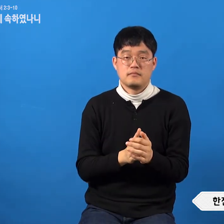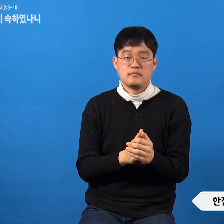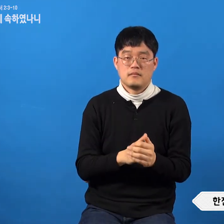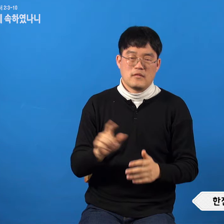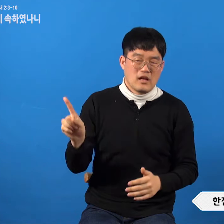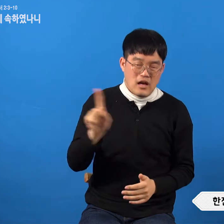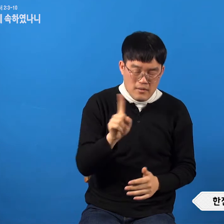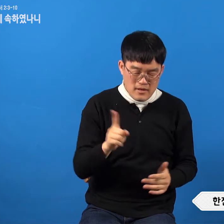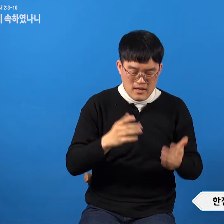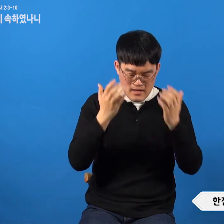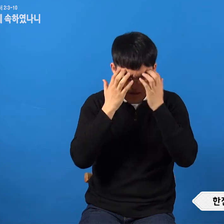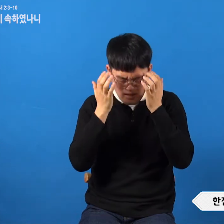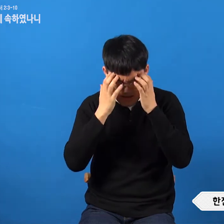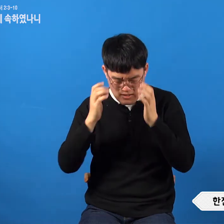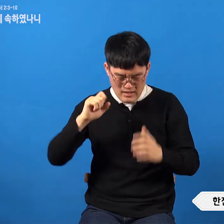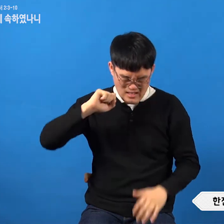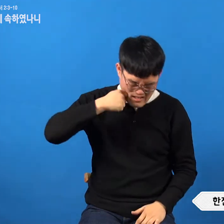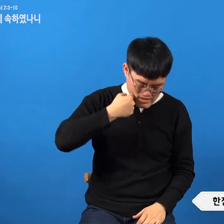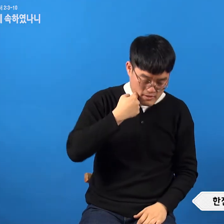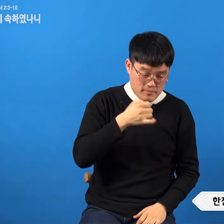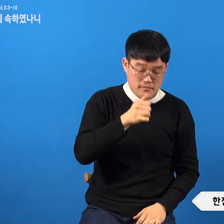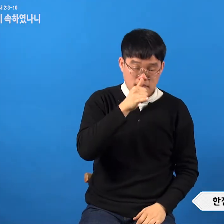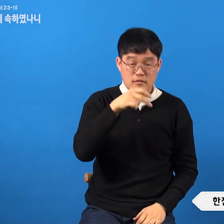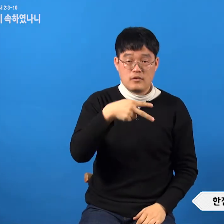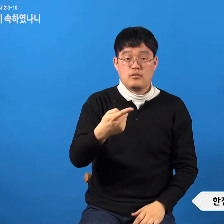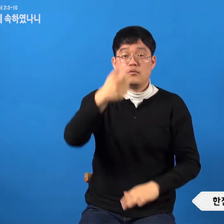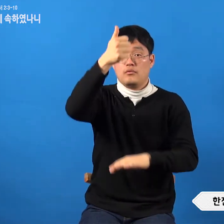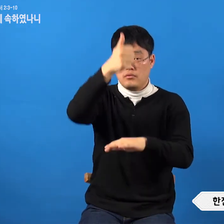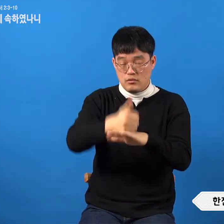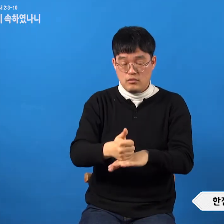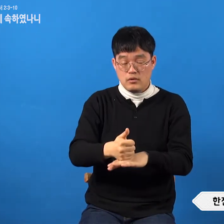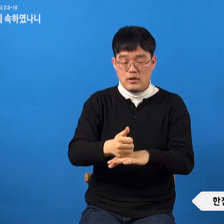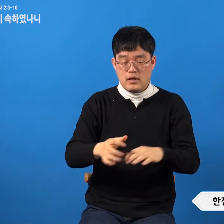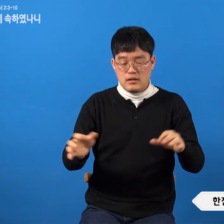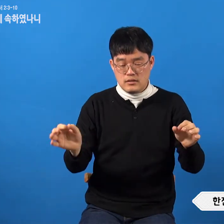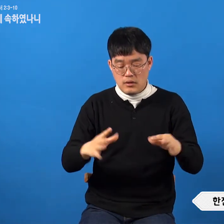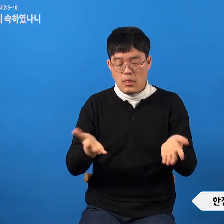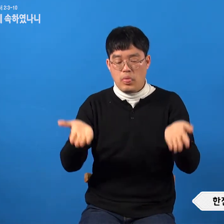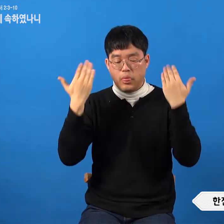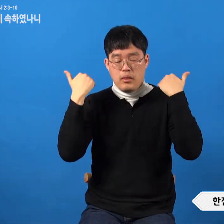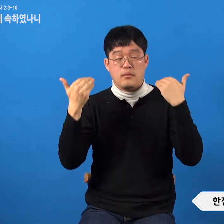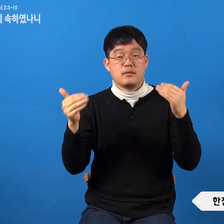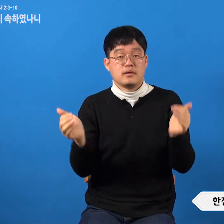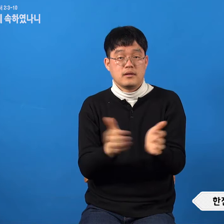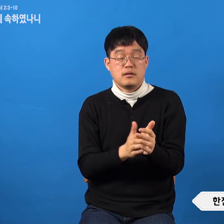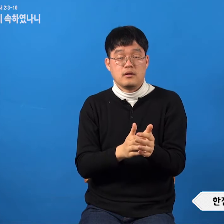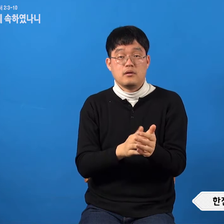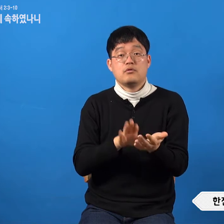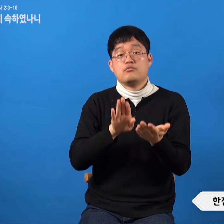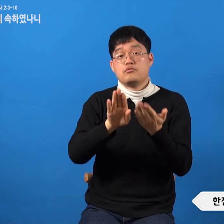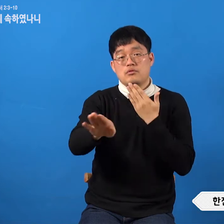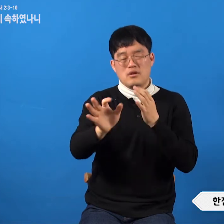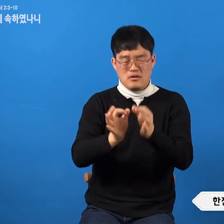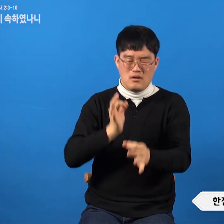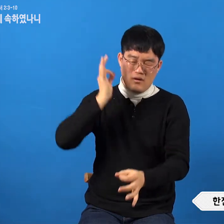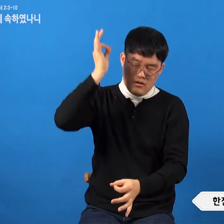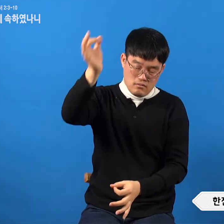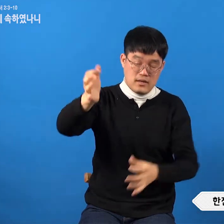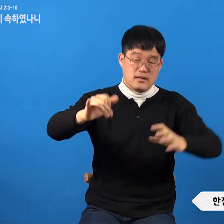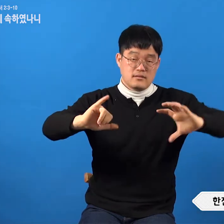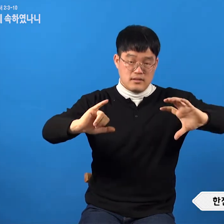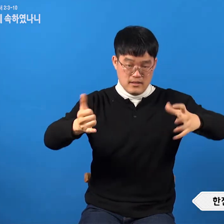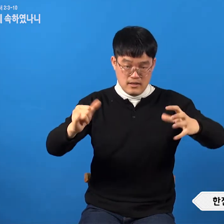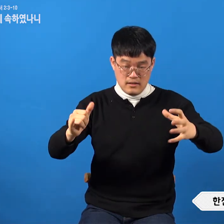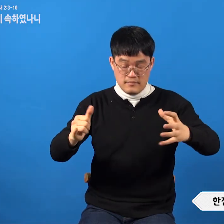아무리 혹독하다 해도 결국은 다 잠시 지나가는 것입니다. 그리고 그 이후에 영원한 세상이